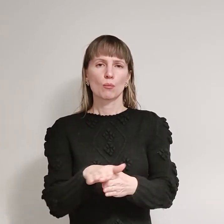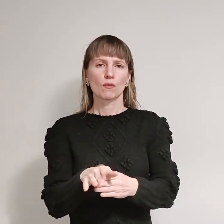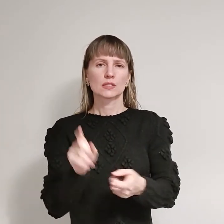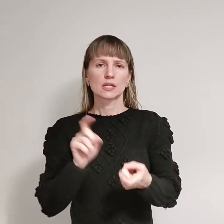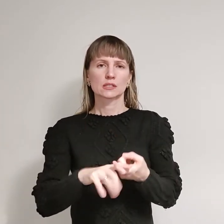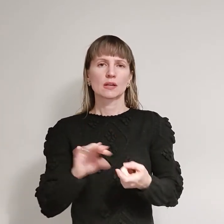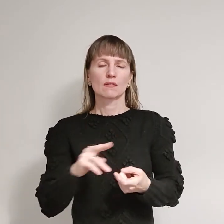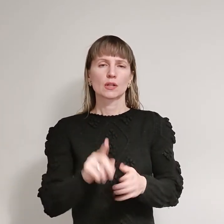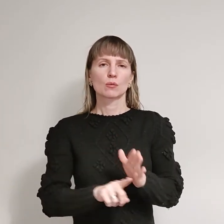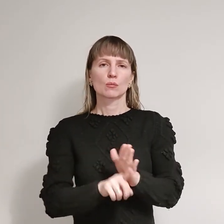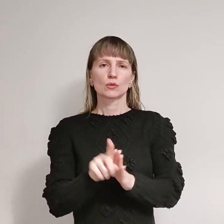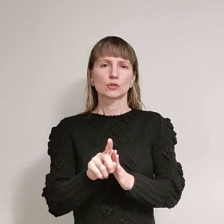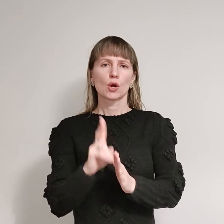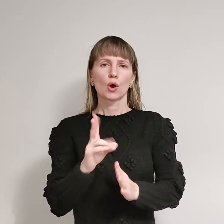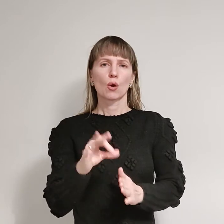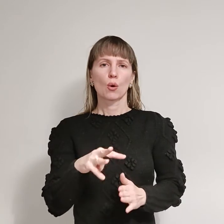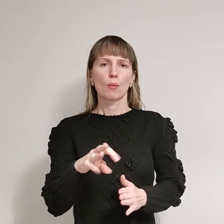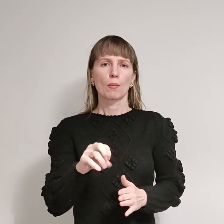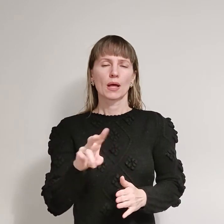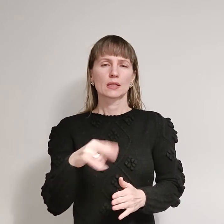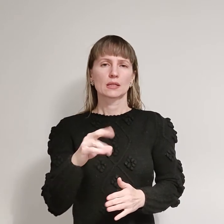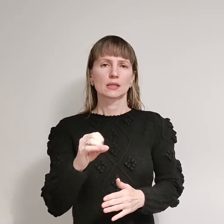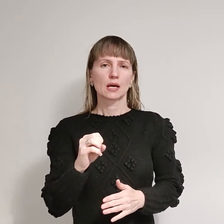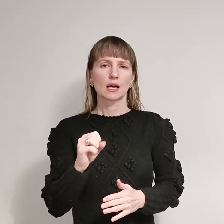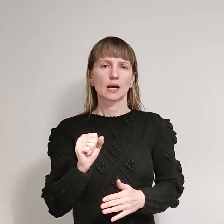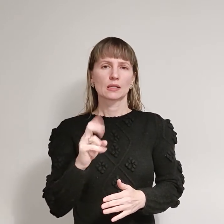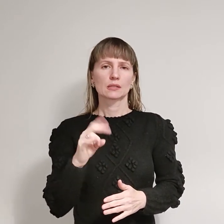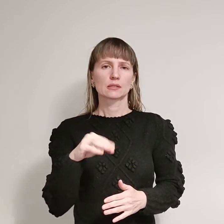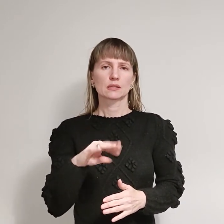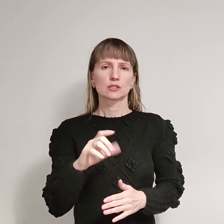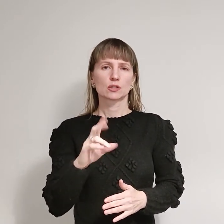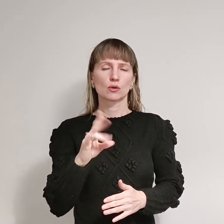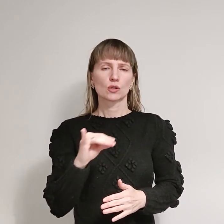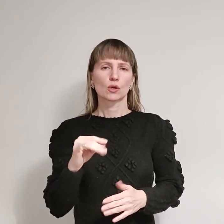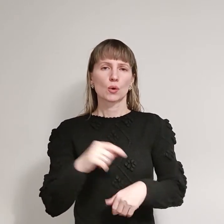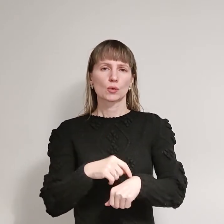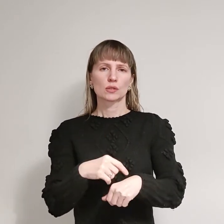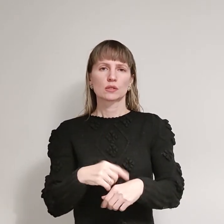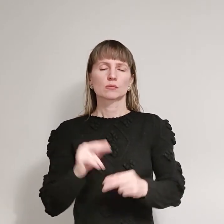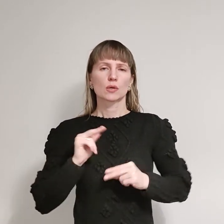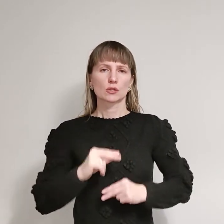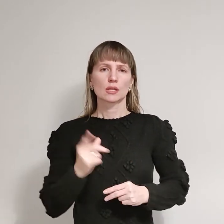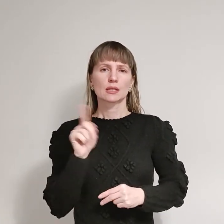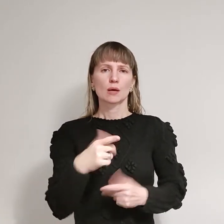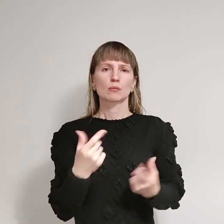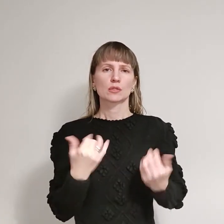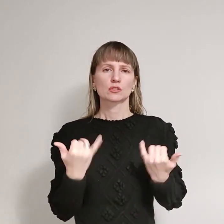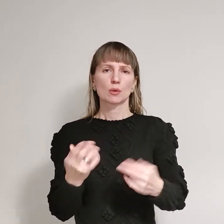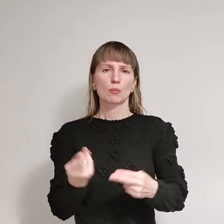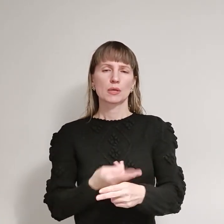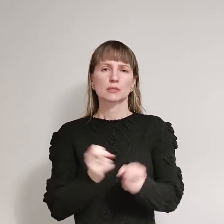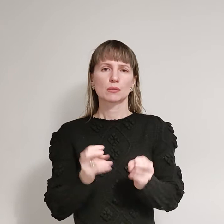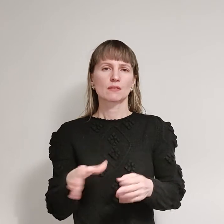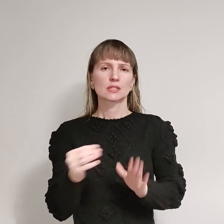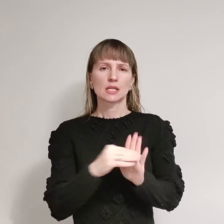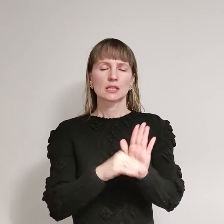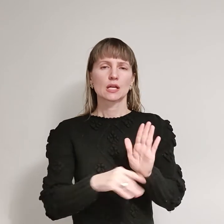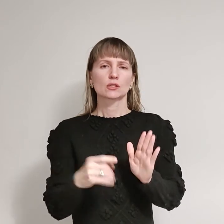від початку комендантської години. Нова пошта працює зараз там, де це безпечно. А всі дані щодо графіку